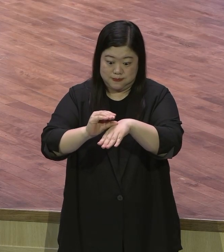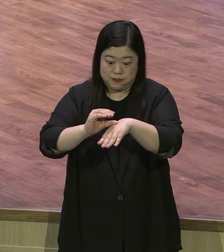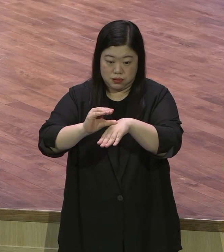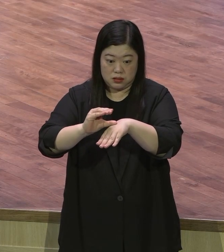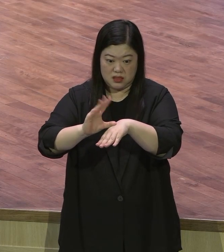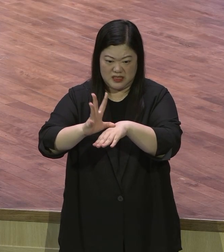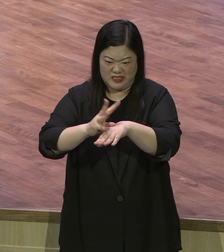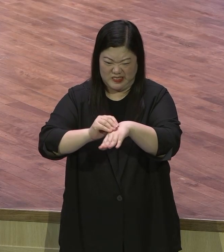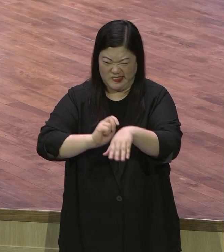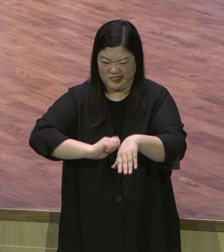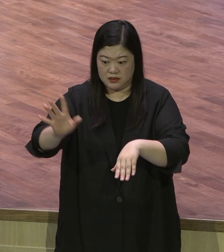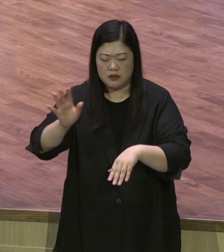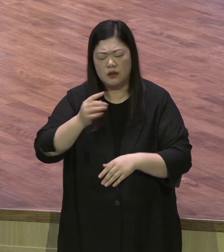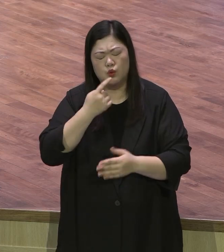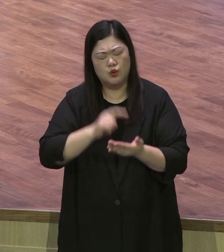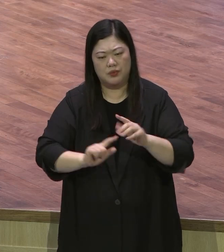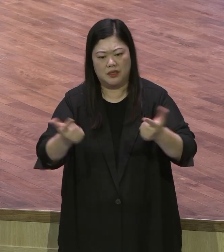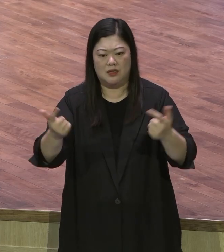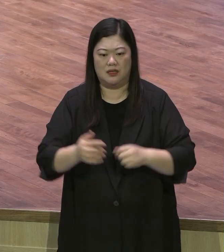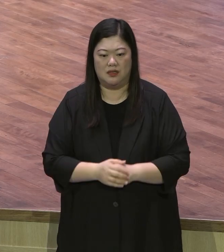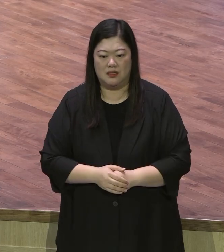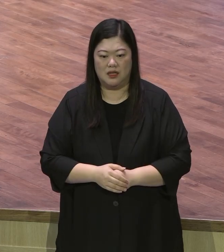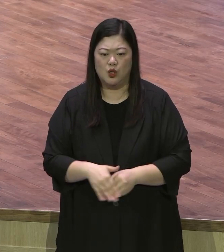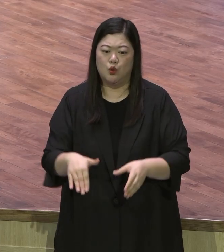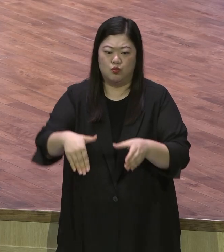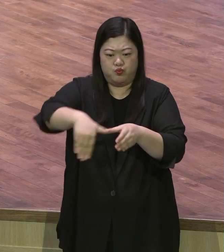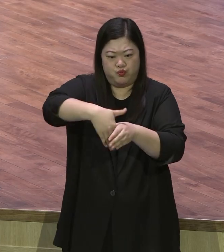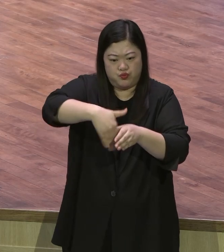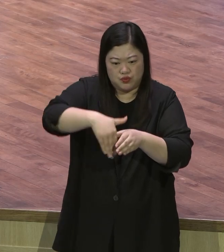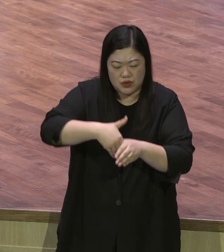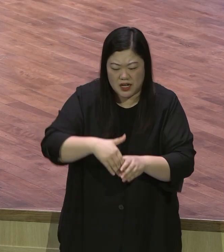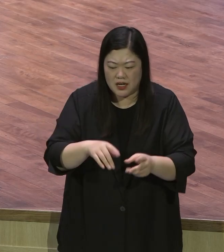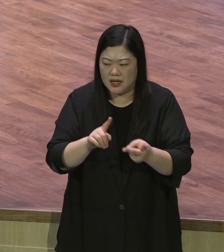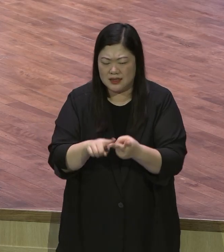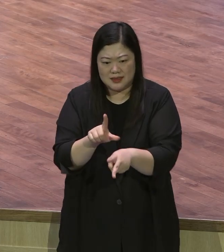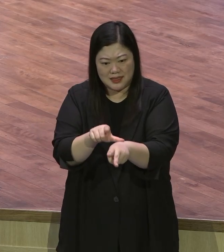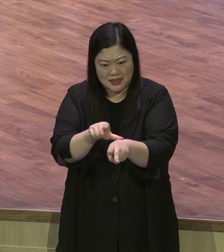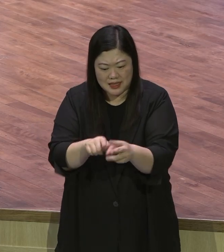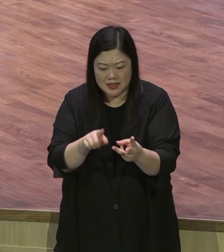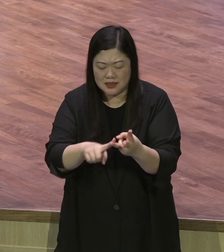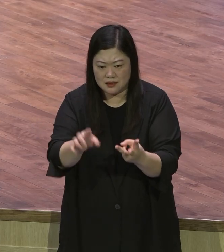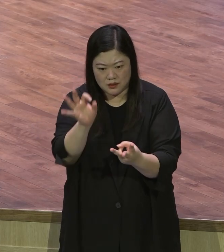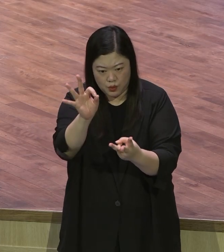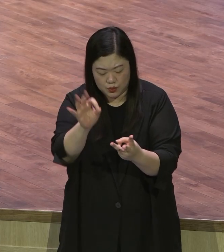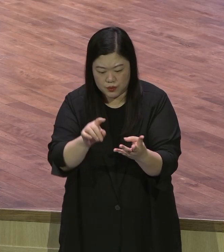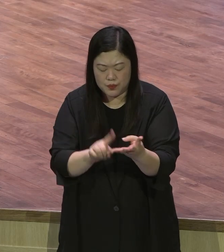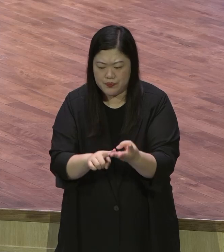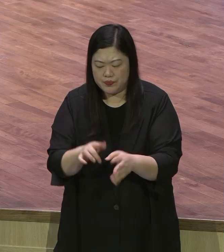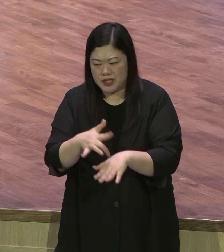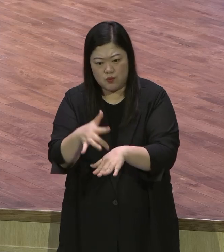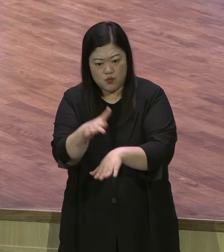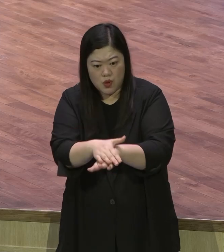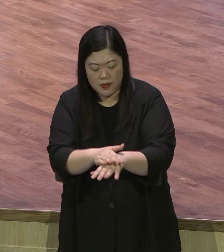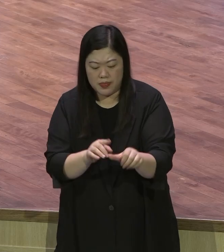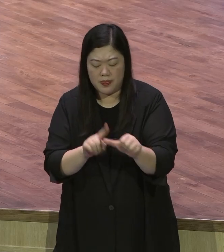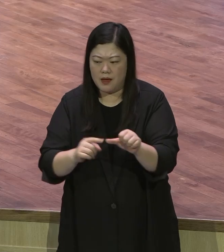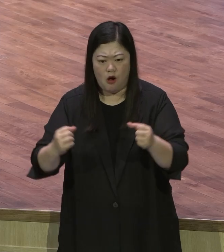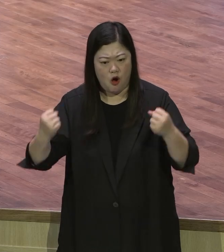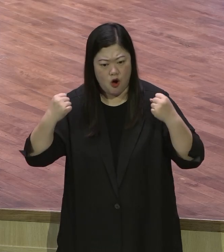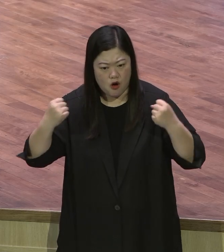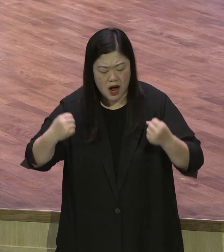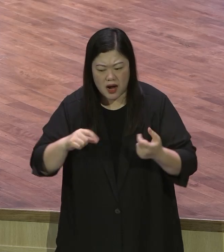하루 살아 루틴이 다르다고요. 습관 문화가 다릅니다. 성공한 사람들 달라요. 물질관이 다르고 시간 관리가 다르고 건강 관리가